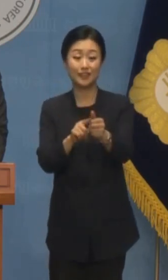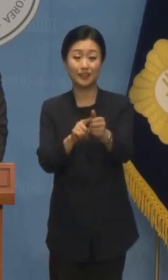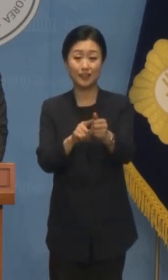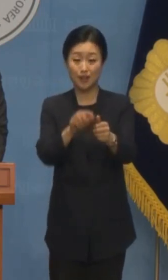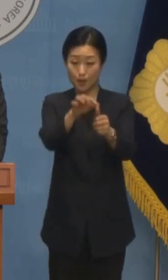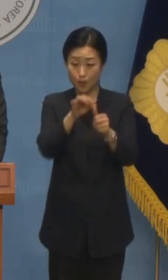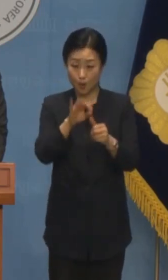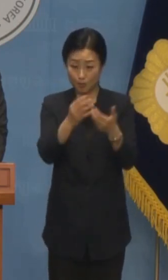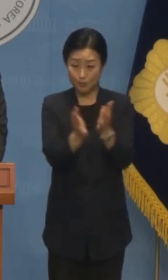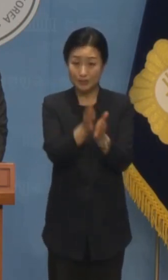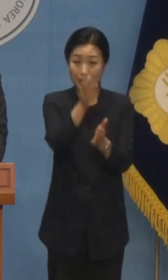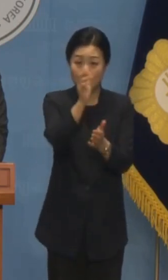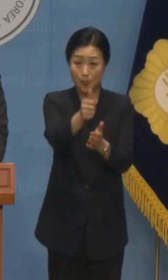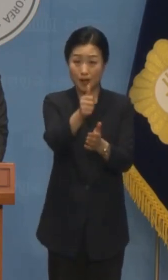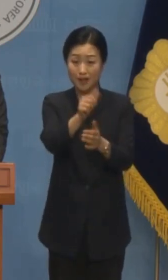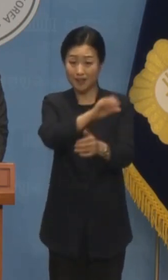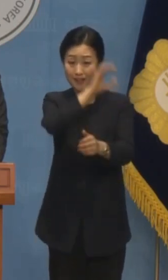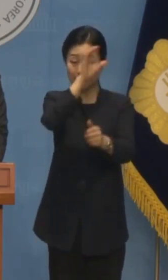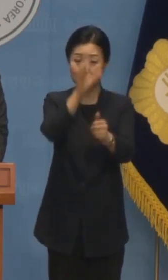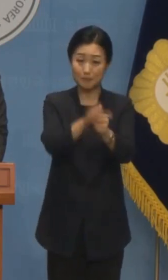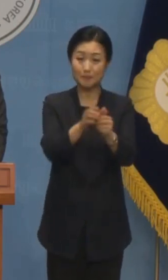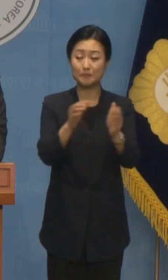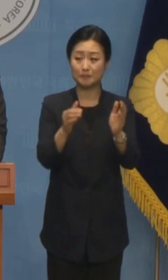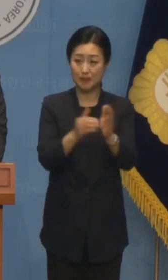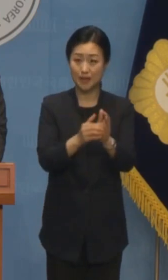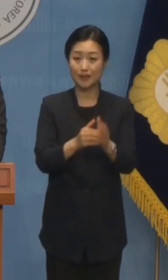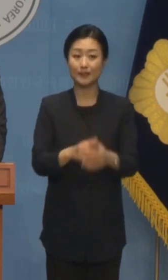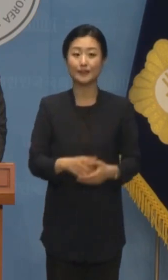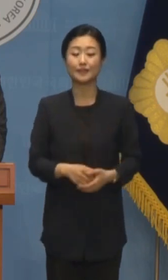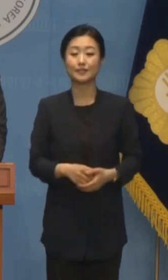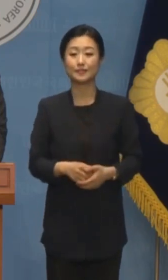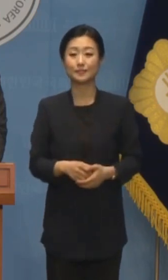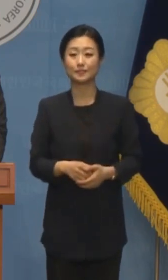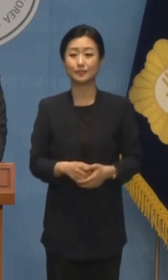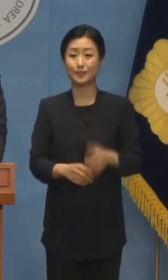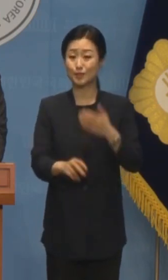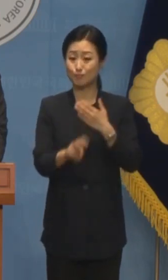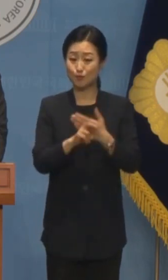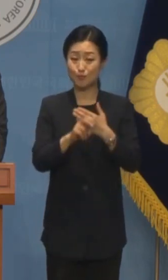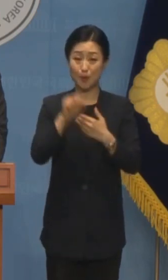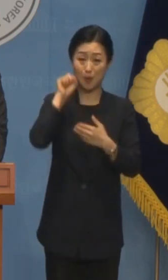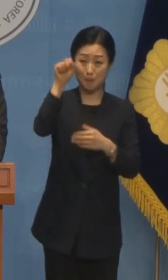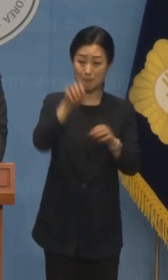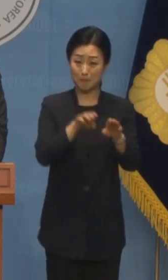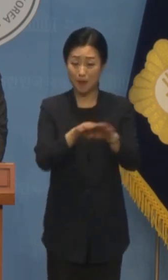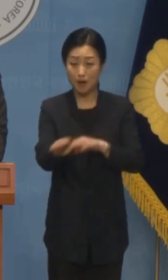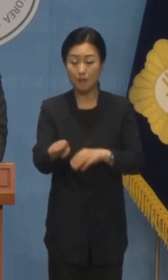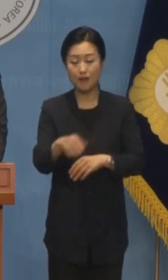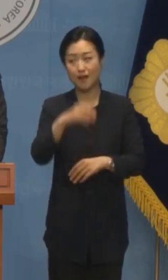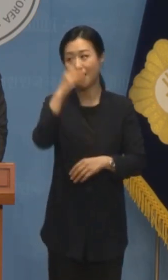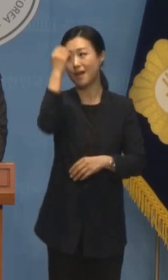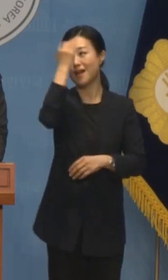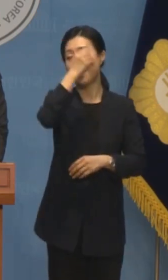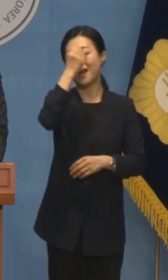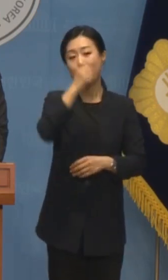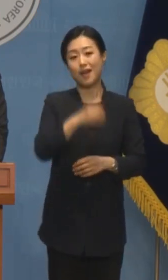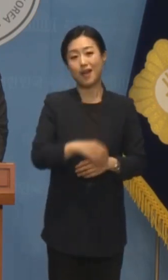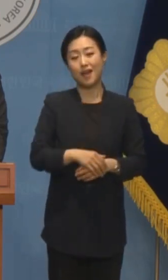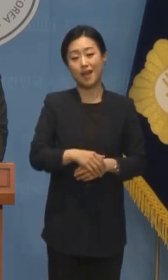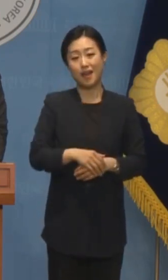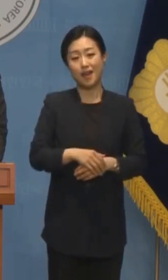고용노동부 장관 후보자로 지명했습니다 불법 파업의 손해 폭이 특효약이라는